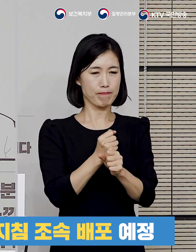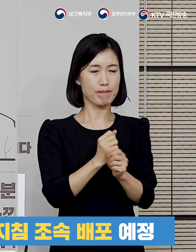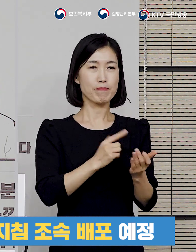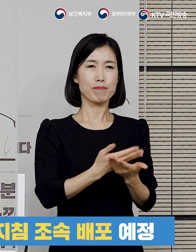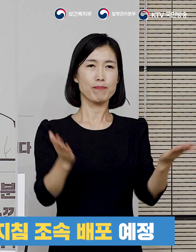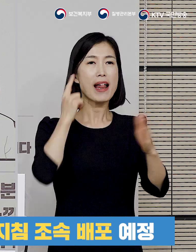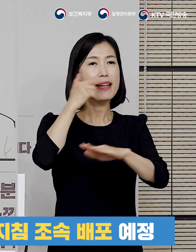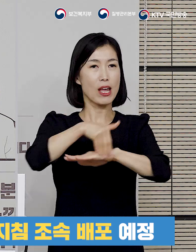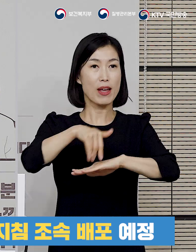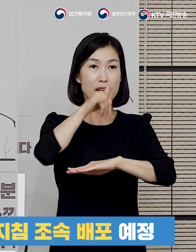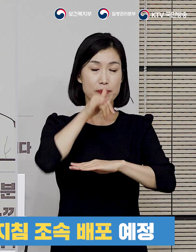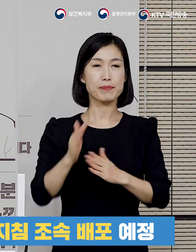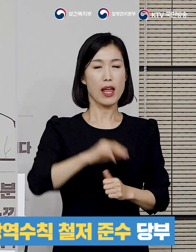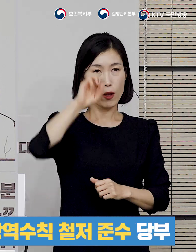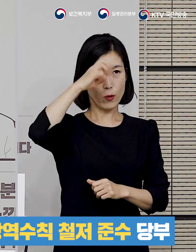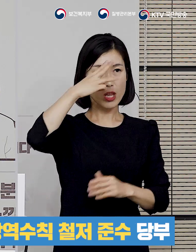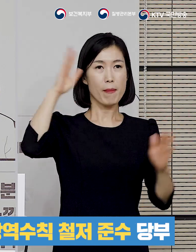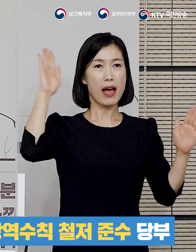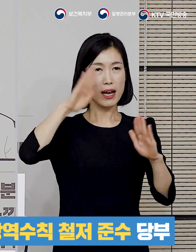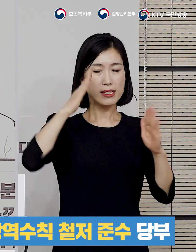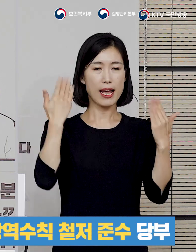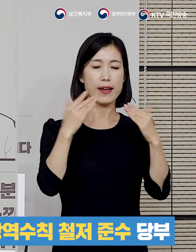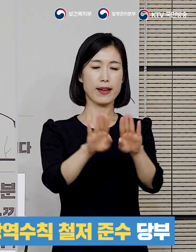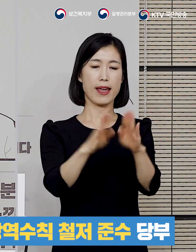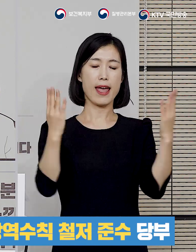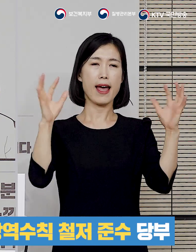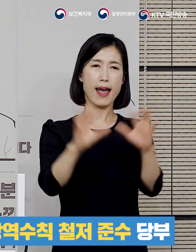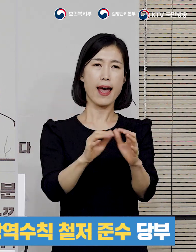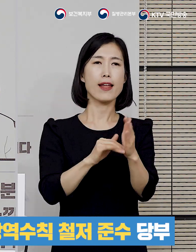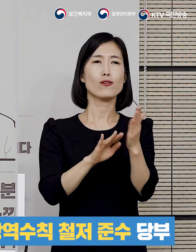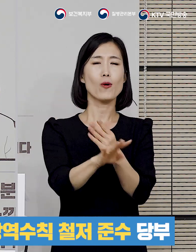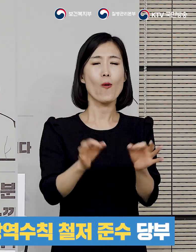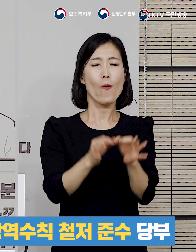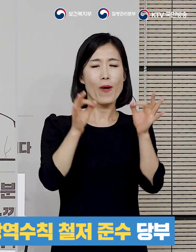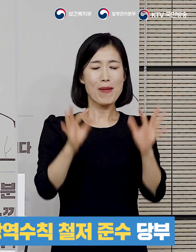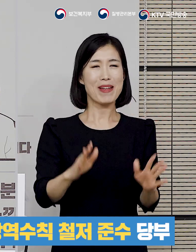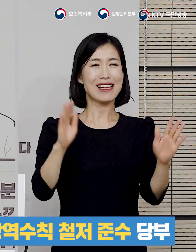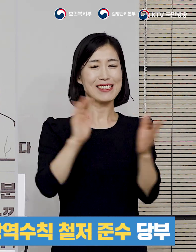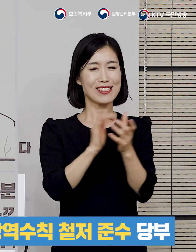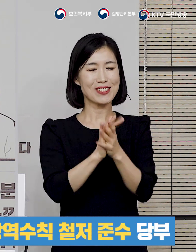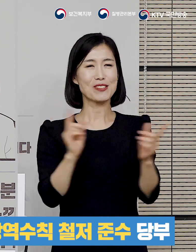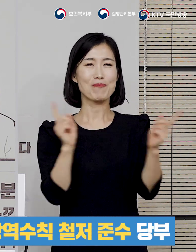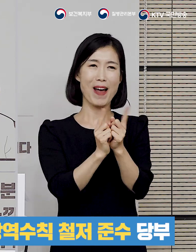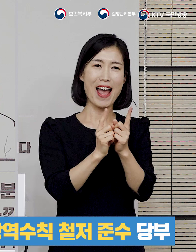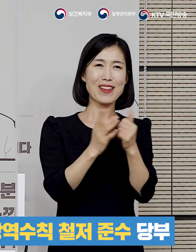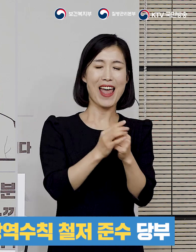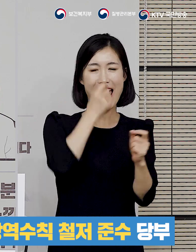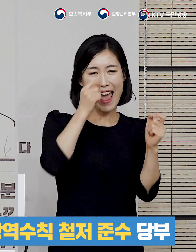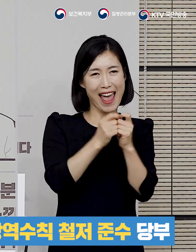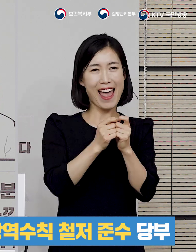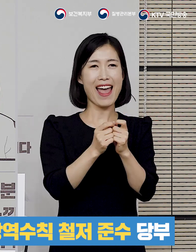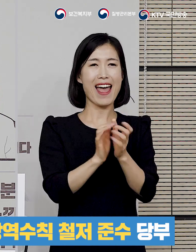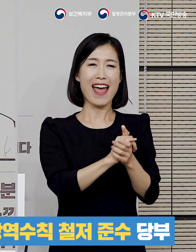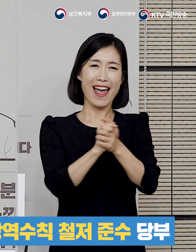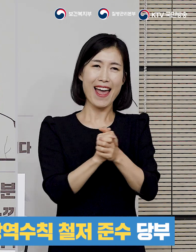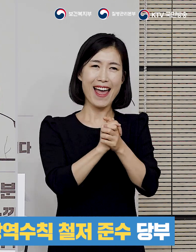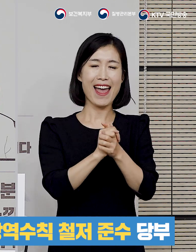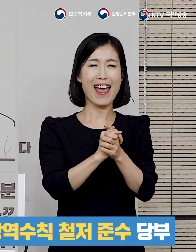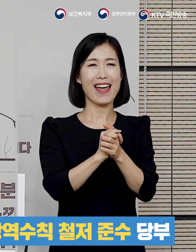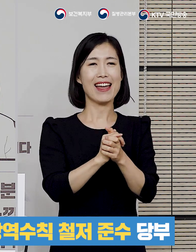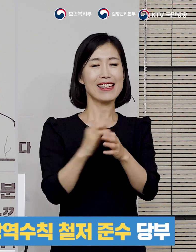조속히 배포할 예정입니다. 고3 학생들이 개학한 이후 오랜만에 만난 친구들과 가까운